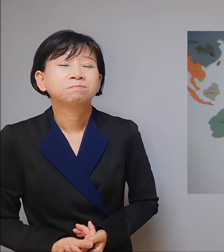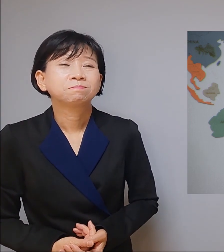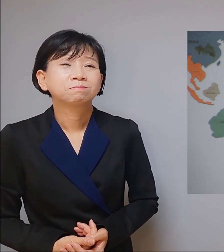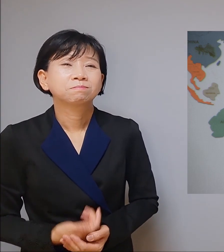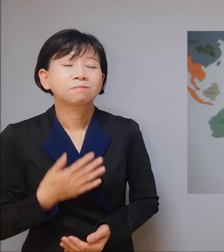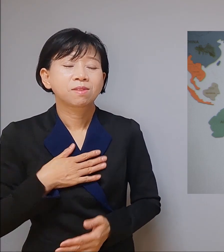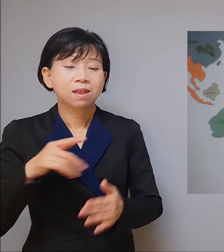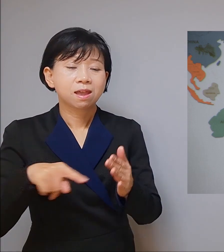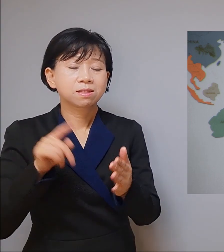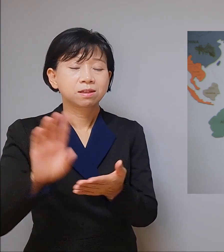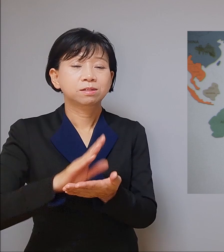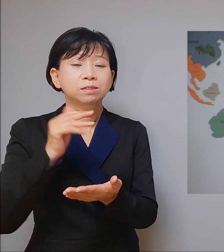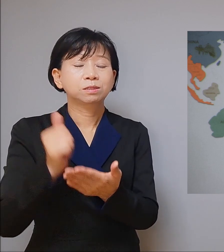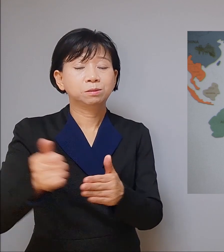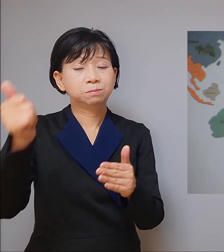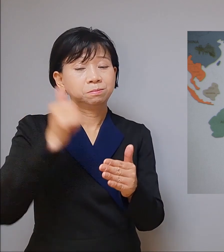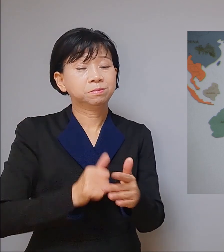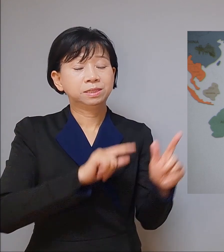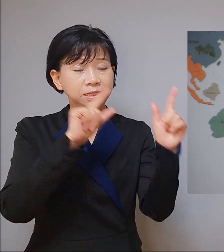내 안에 그리스도께서